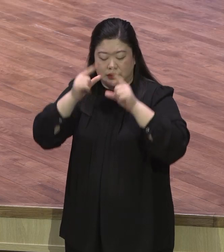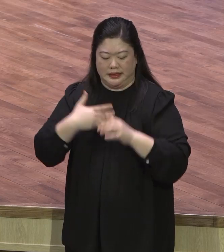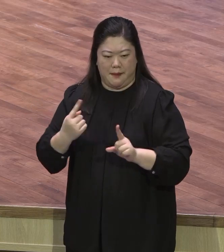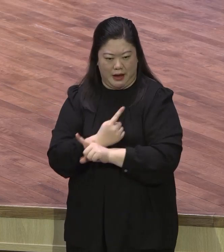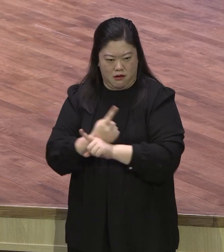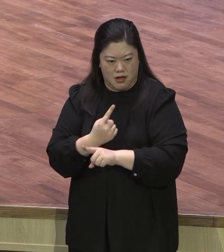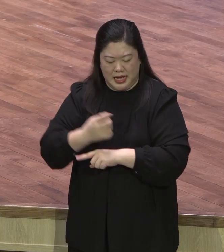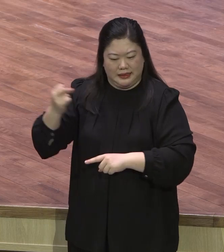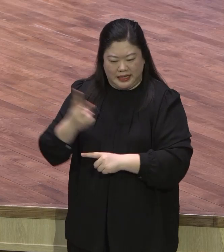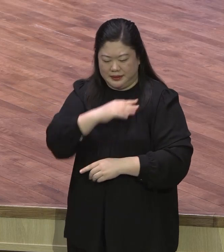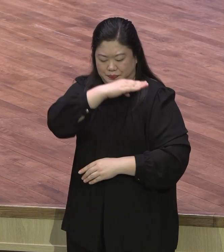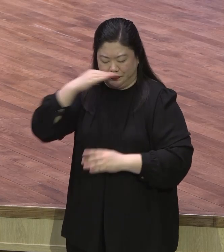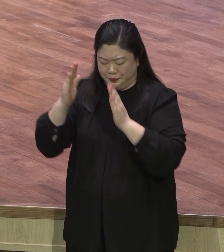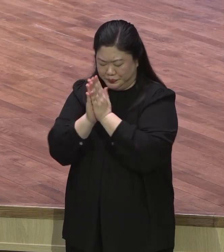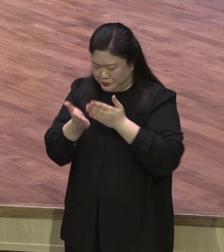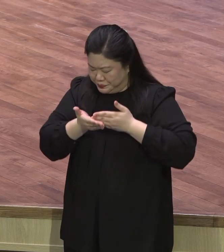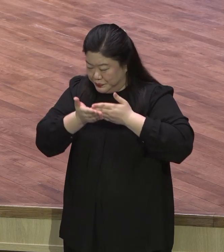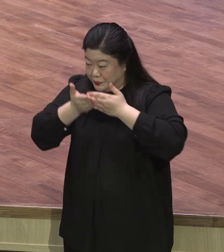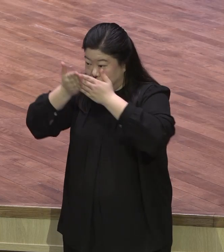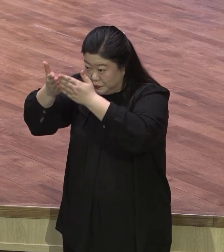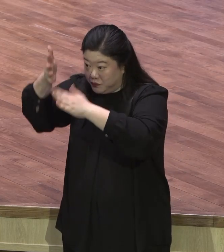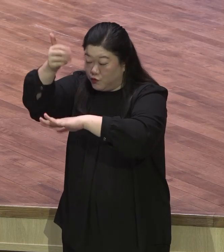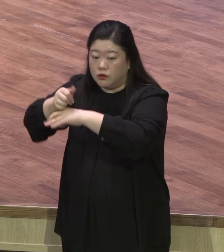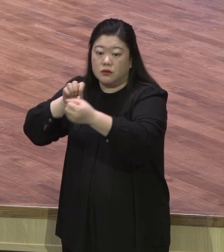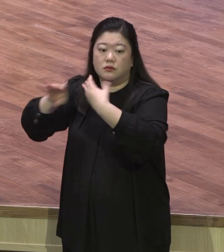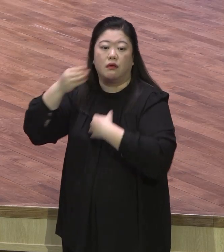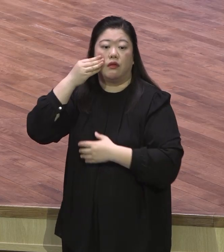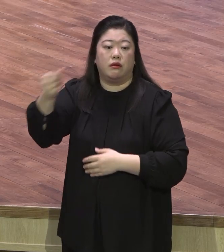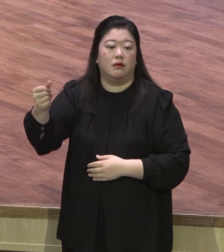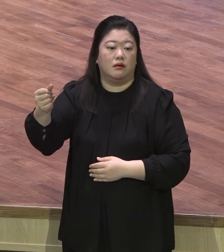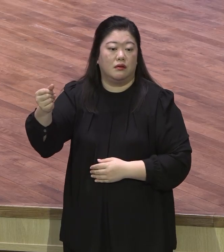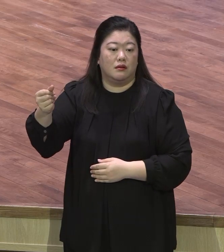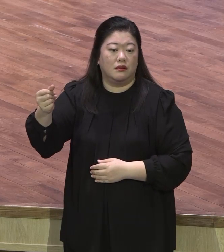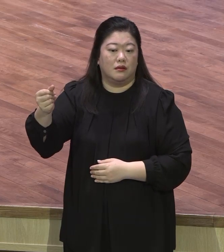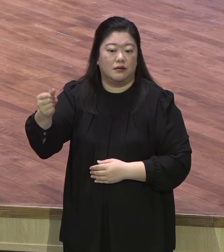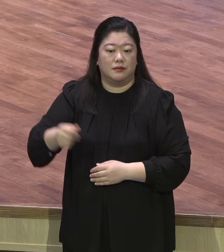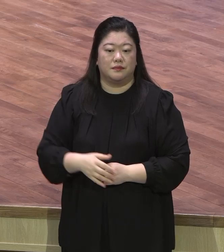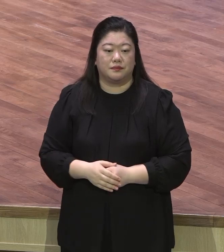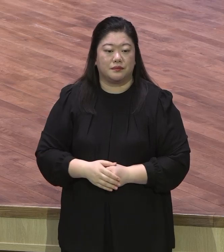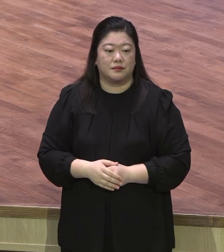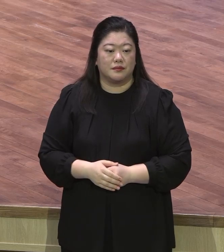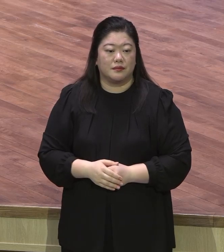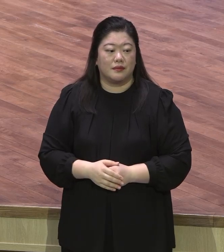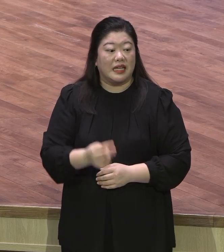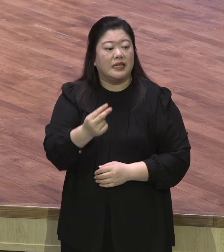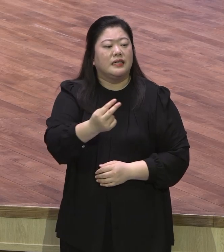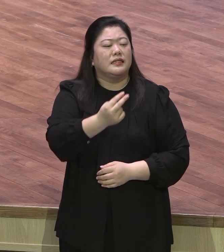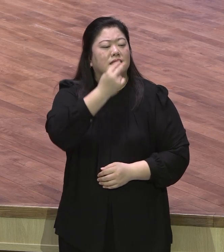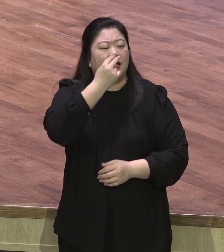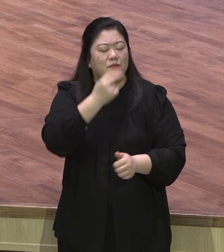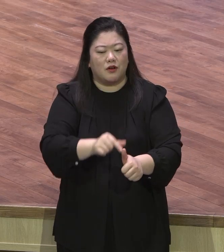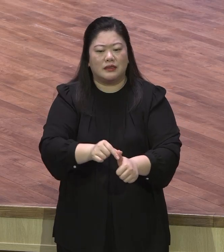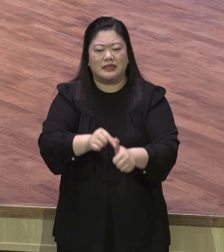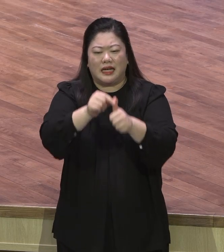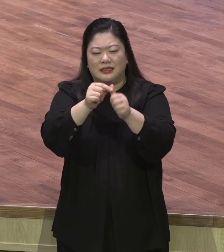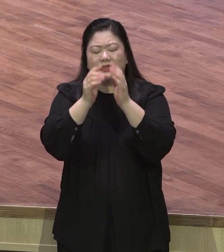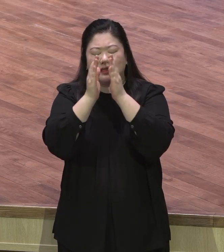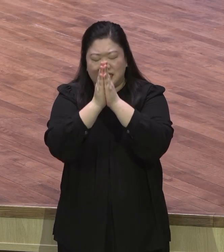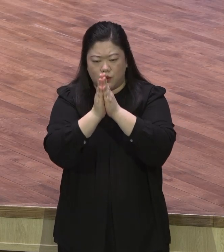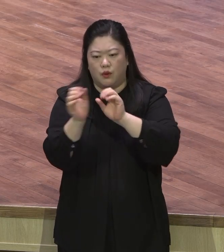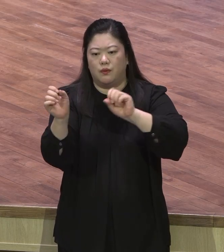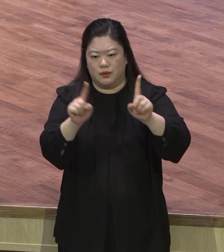생명 살리는 은약의 여정이 되어야 해요 생명 살리는 은약의 여정 정확한